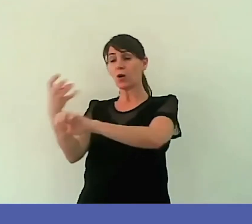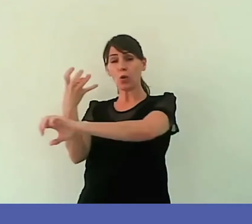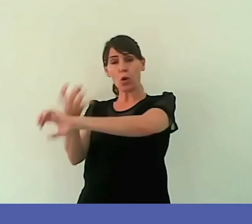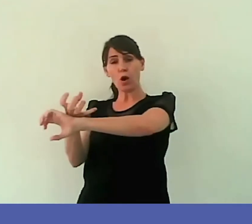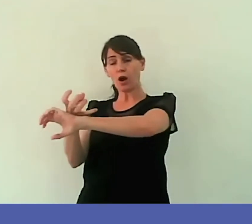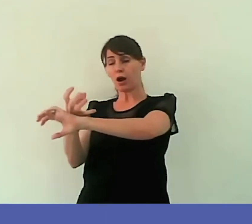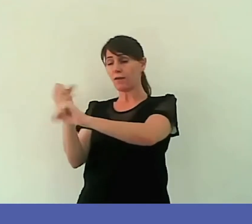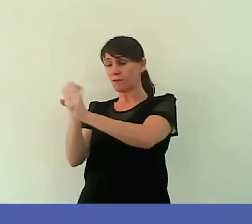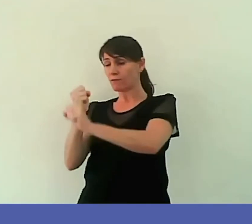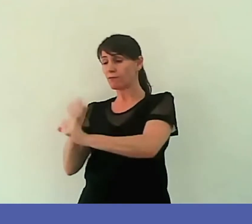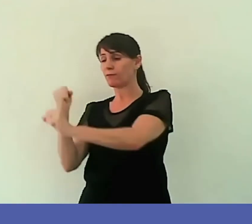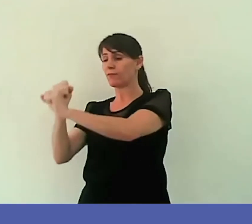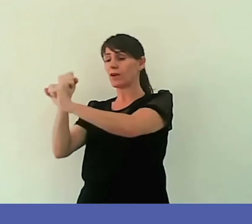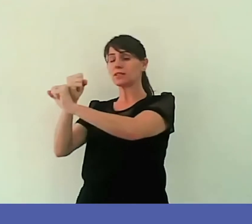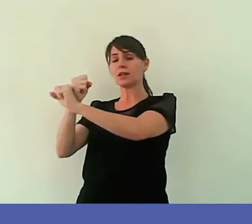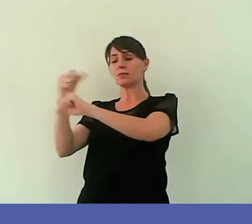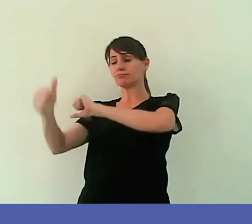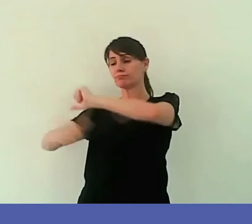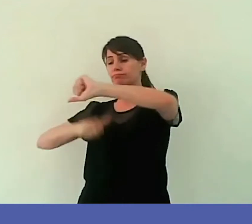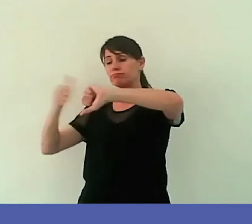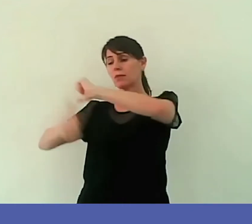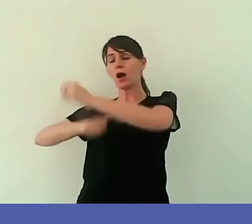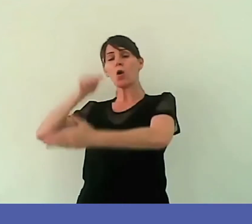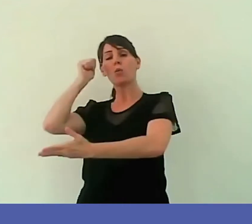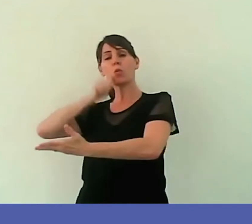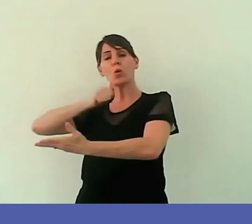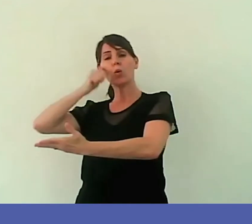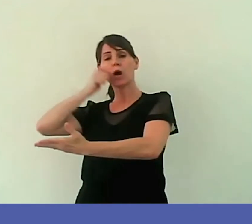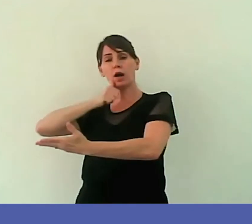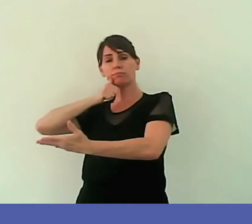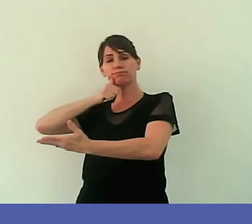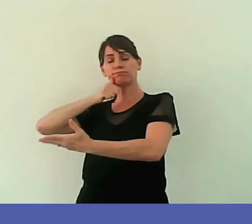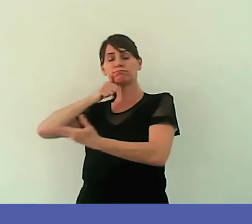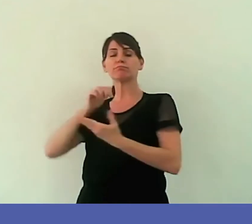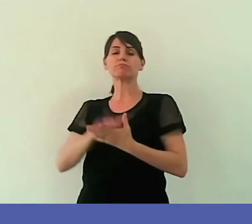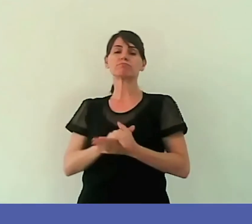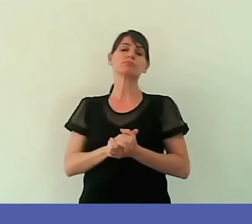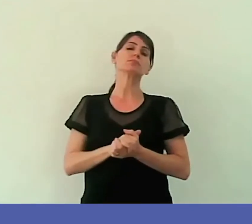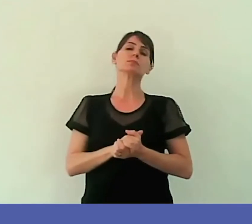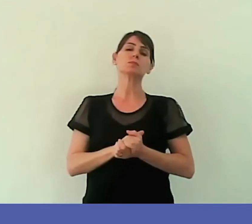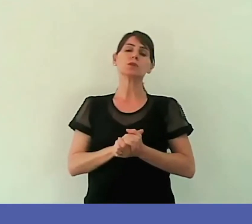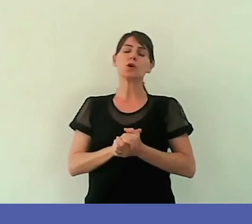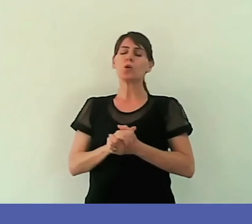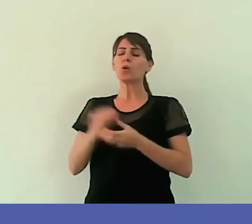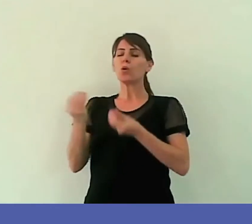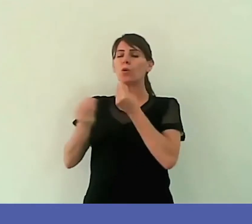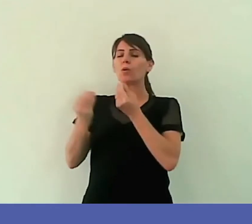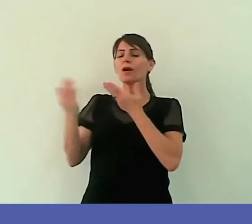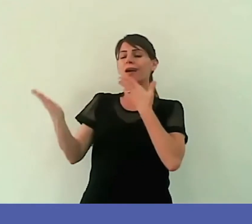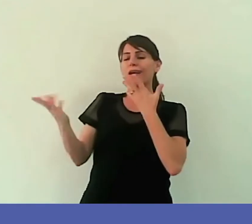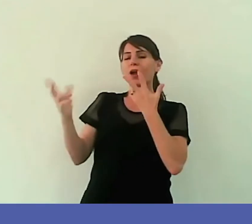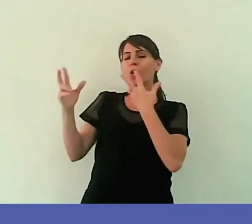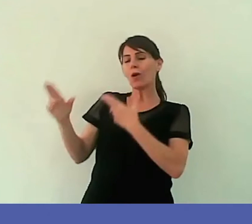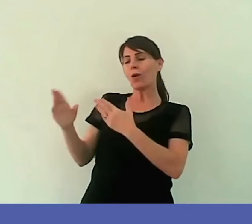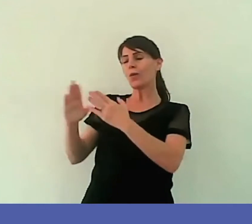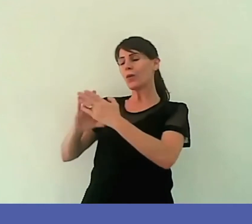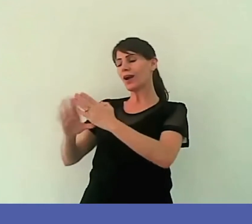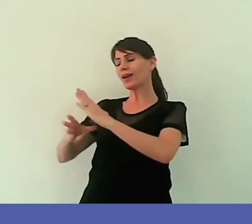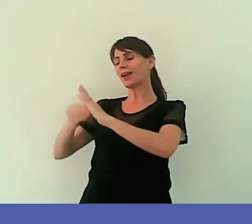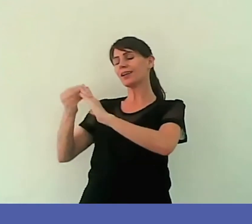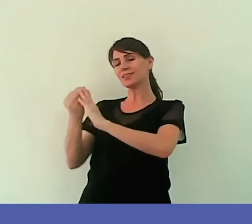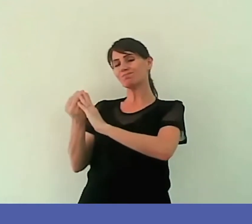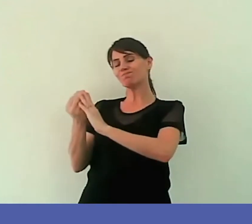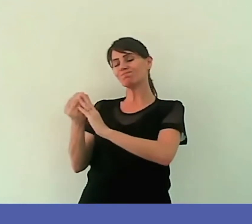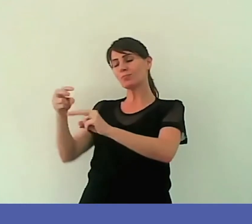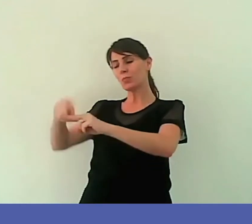sua auxiliadora numa mulher, né? Numa igreja. Por isso, irmãos, Cristo se entregou por